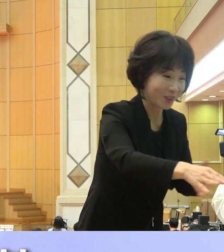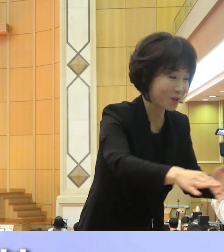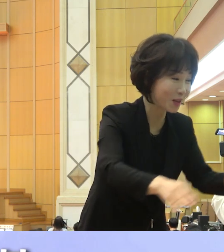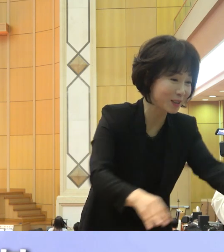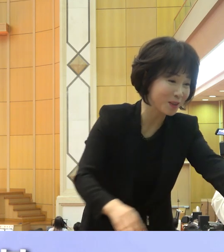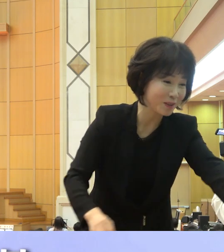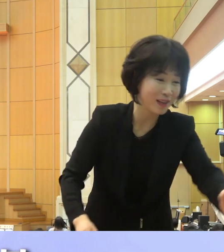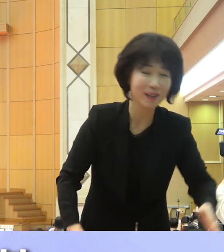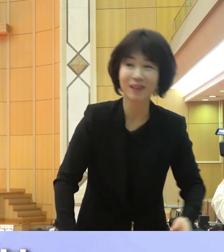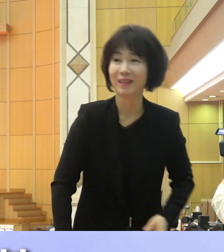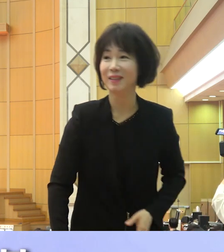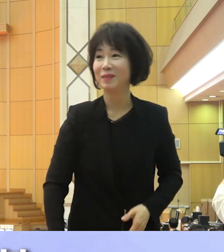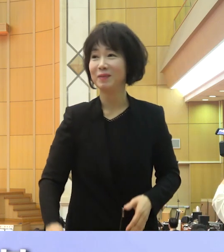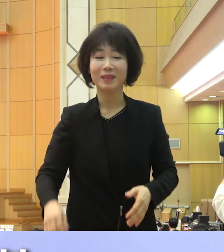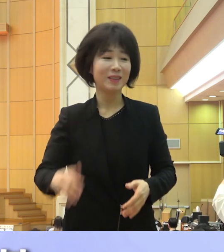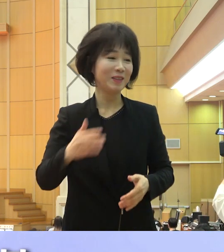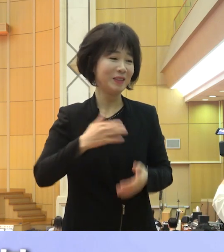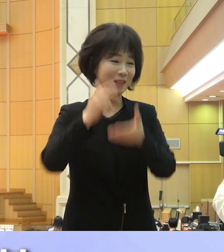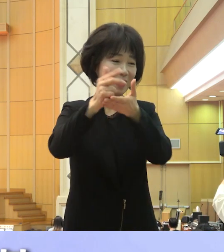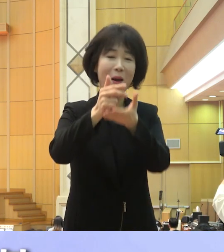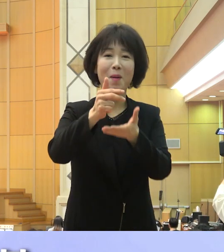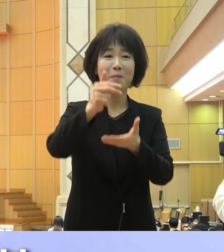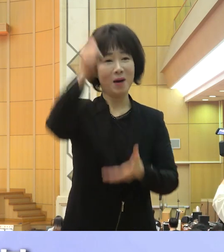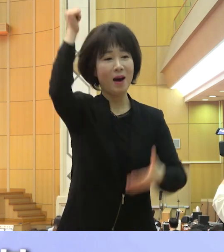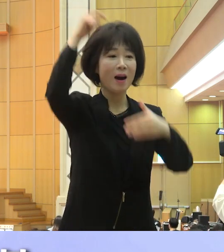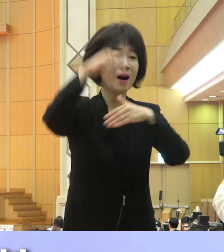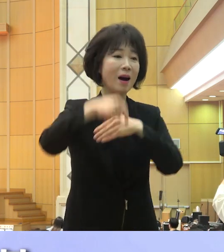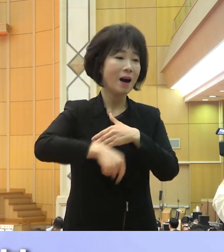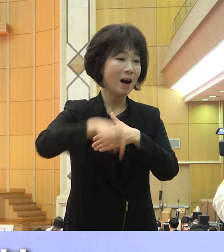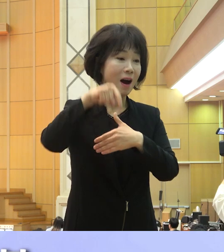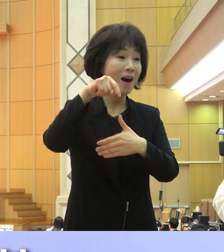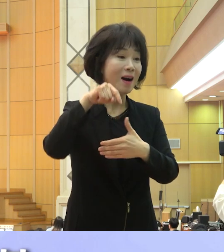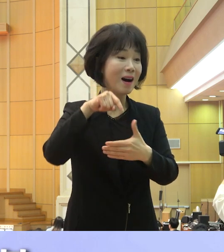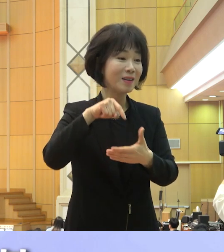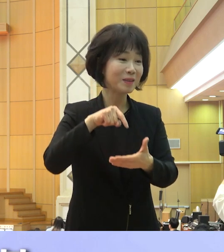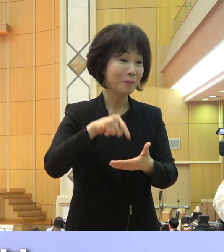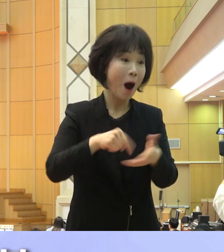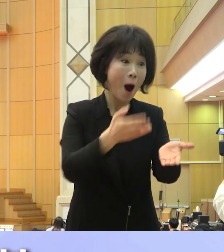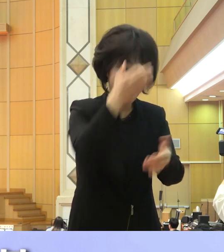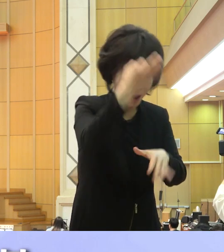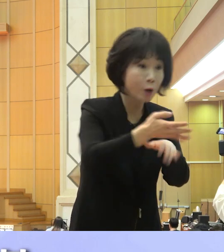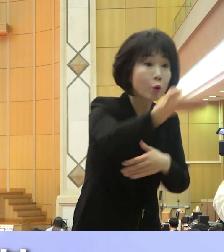전심으로 살리다. 주의